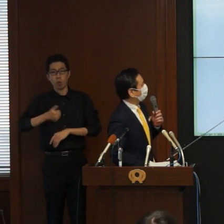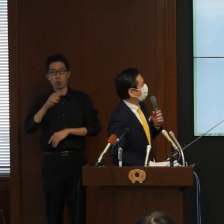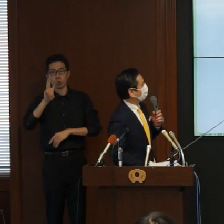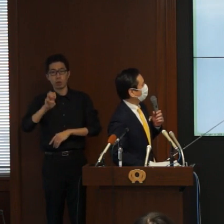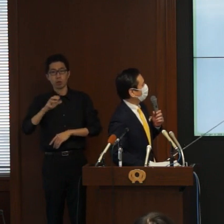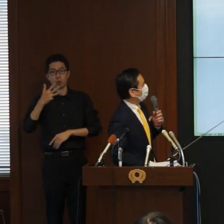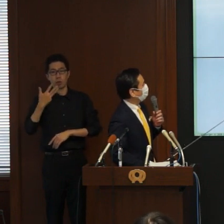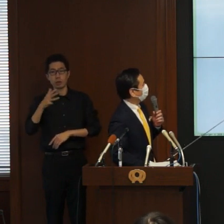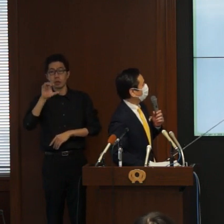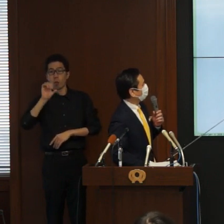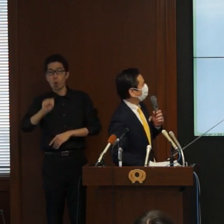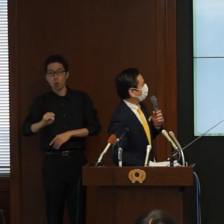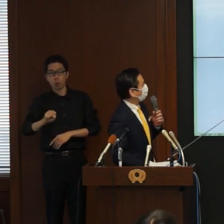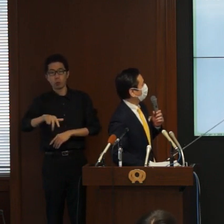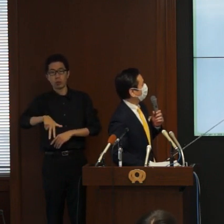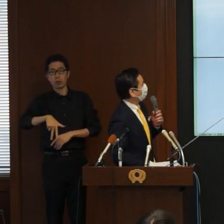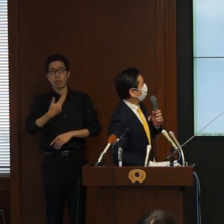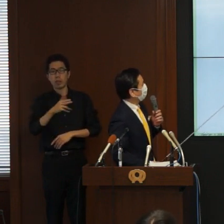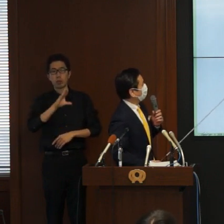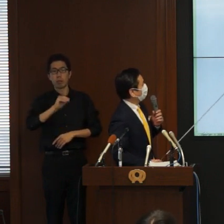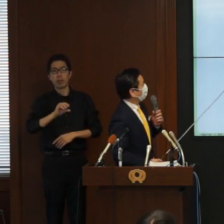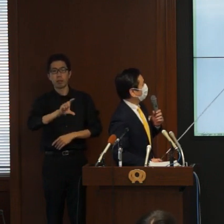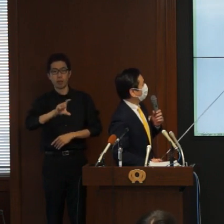700万円ということで、